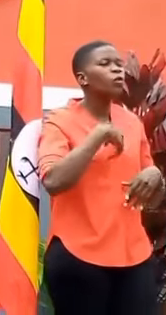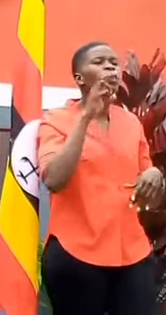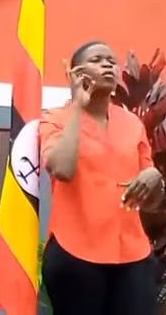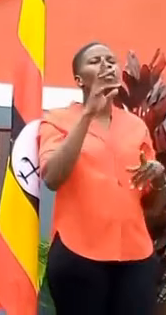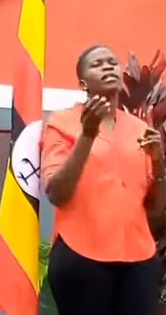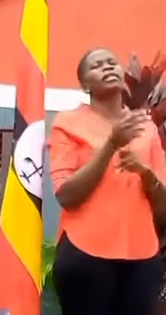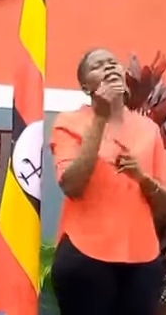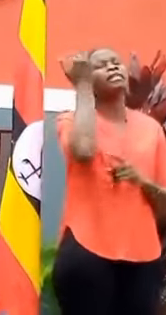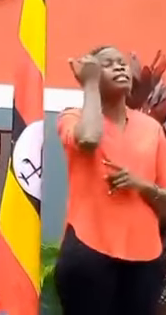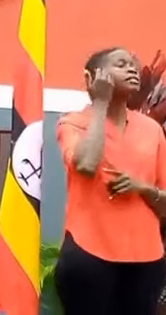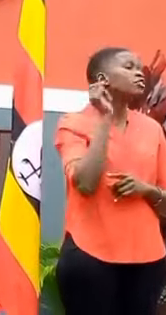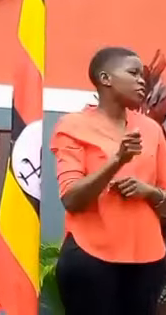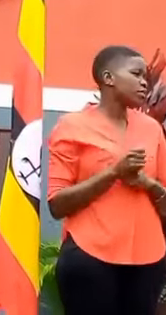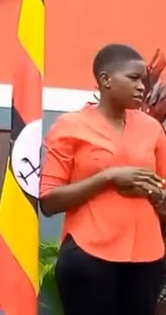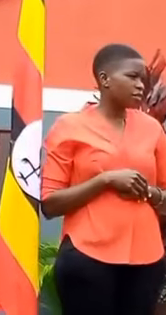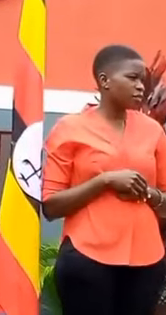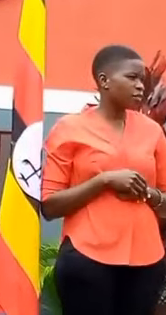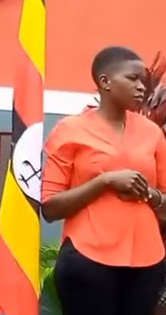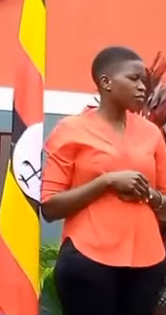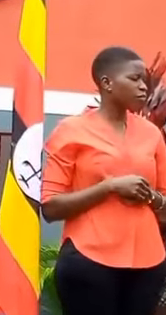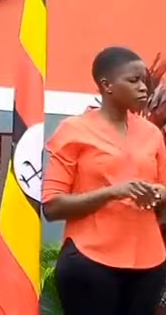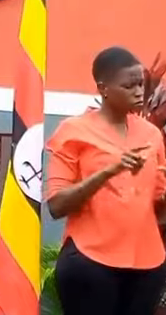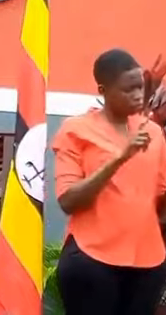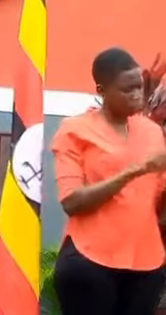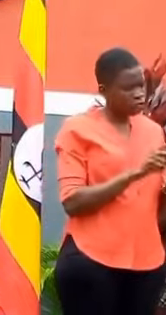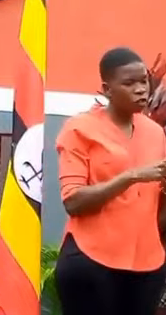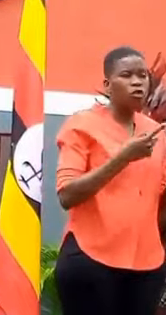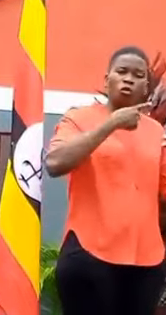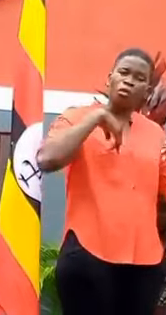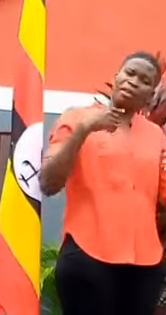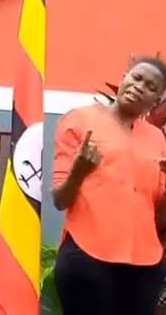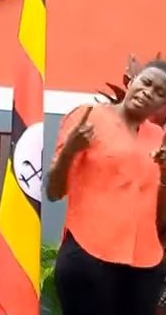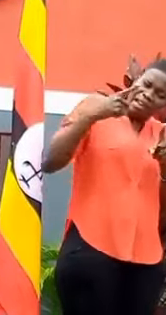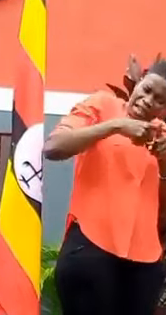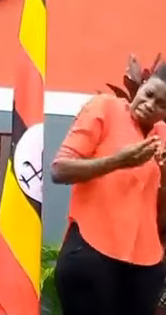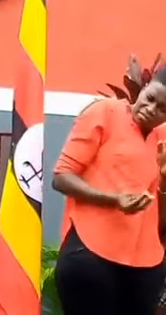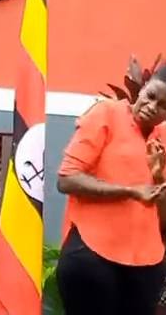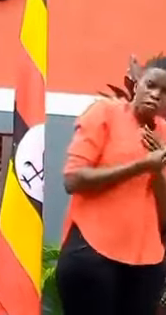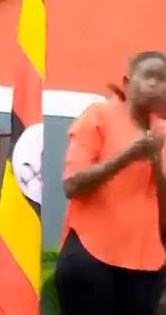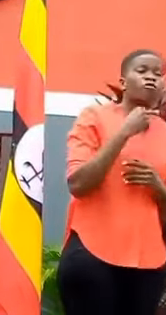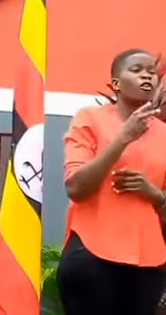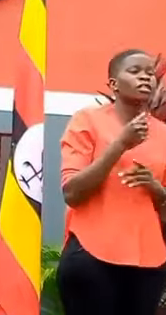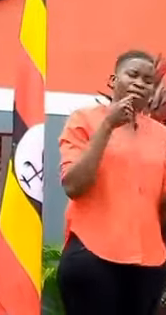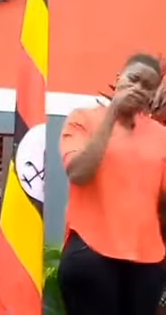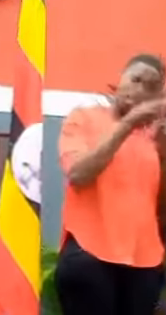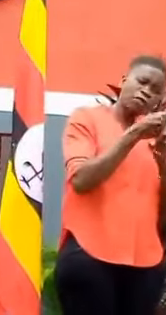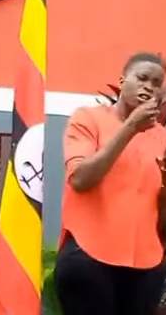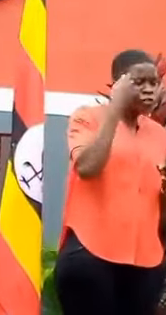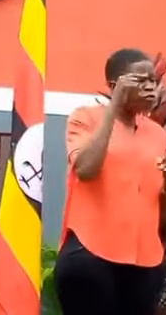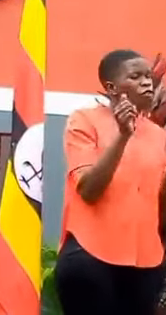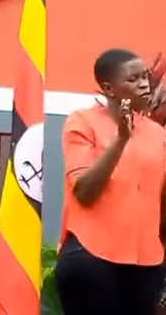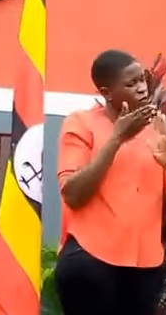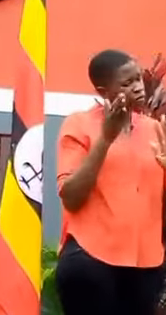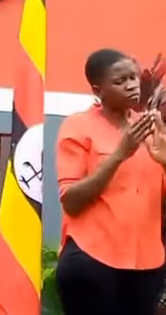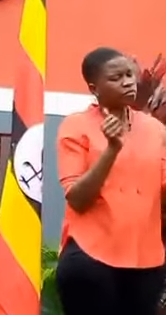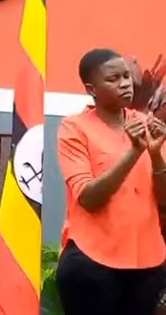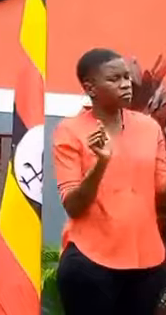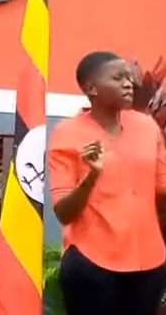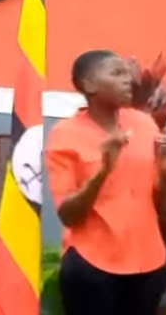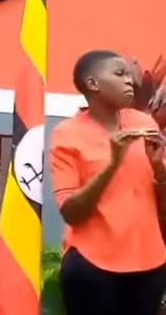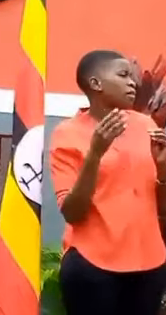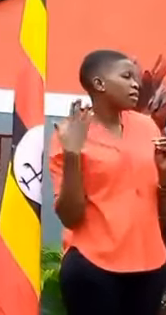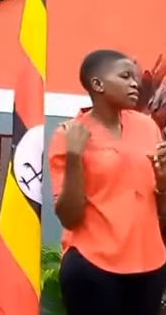Twongera okubanja baganda baffe bangi bye baawamba, bangi bali makomera agatamanyiddwa, bangi tetuddanga